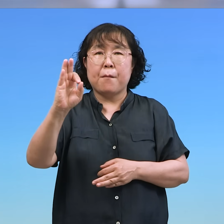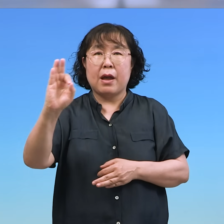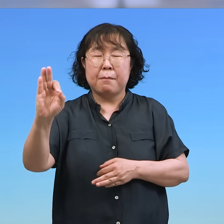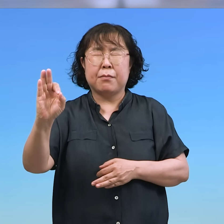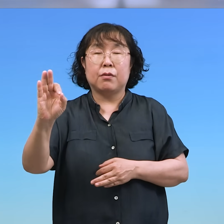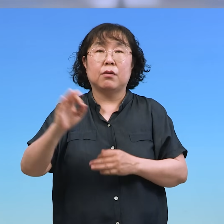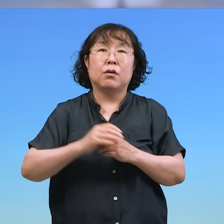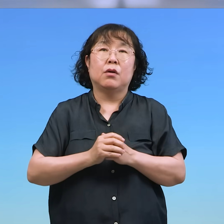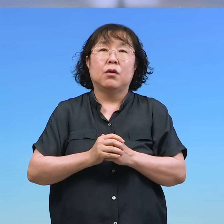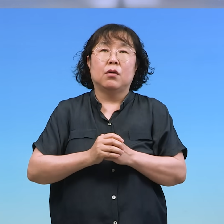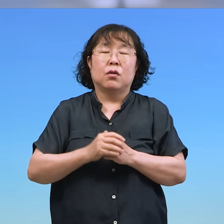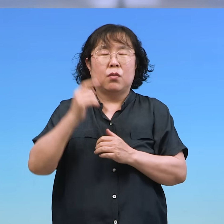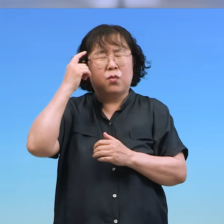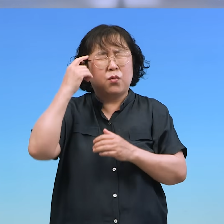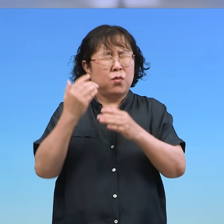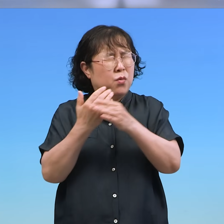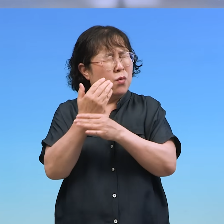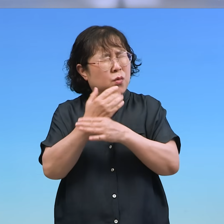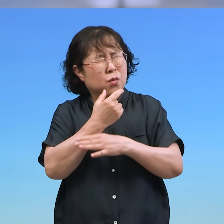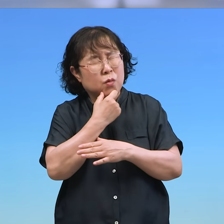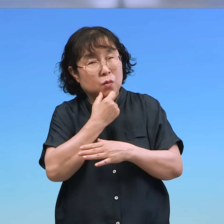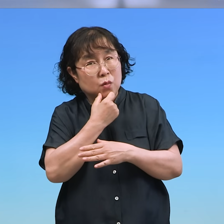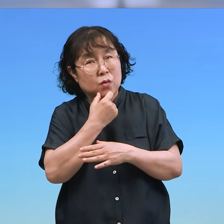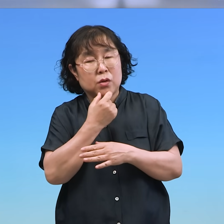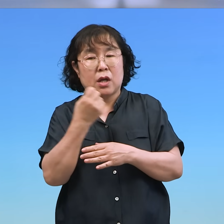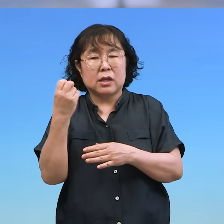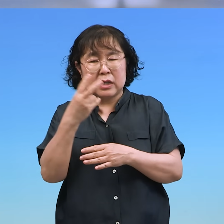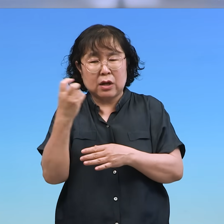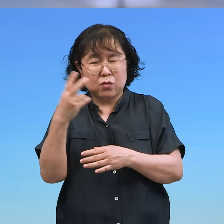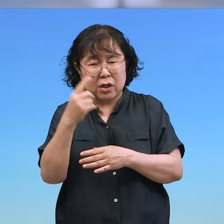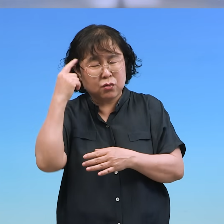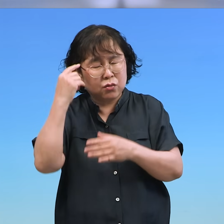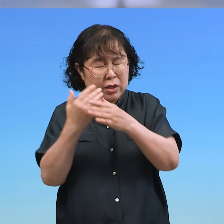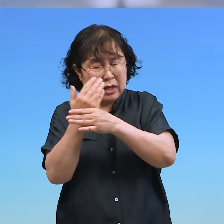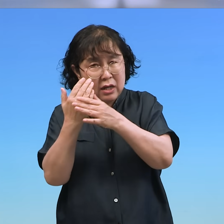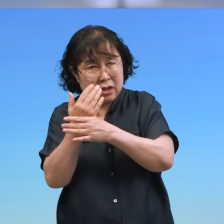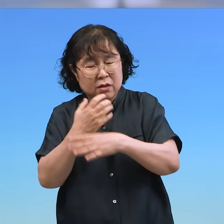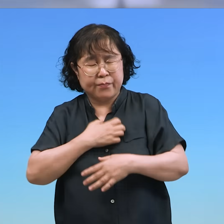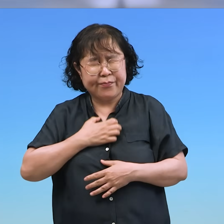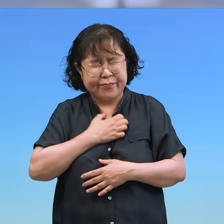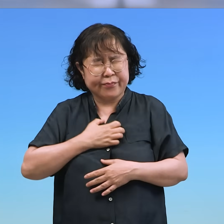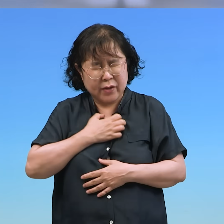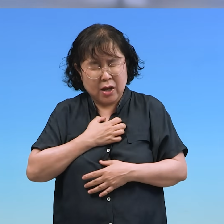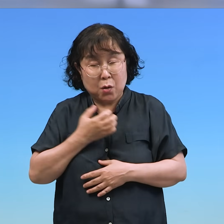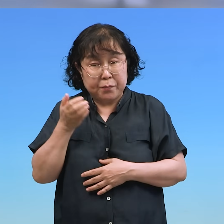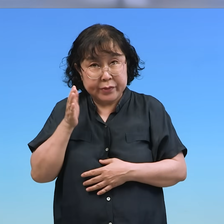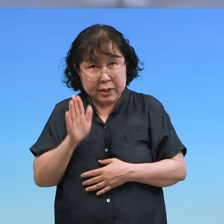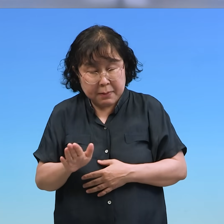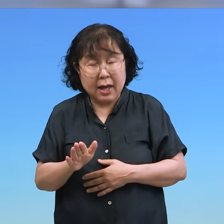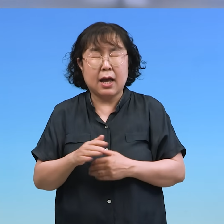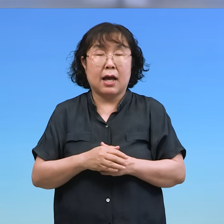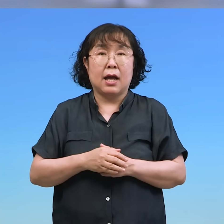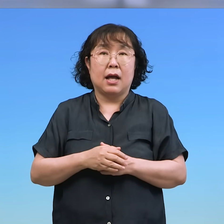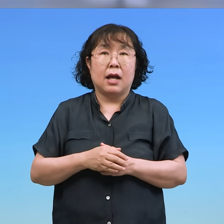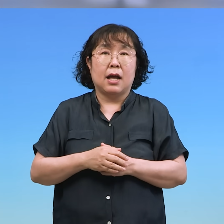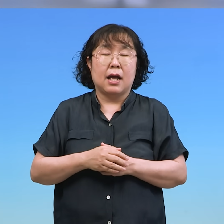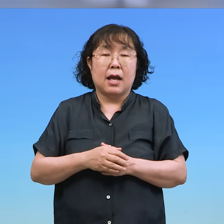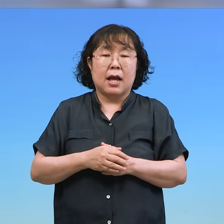IMF, 떠올리기도 싫은 이런 일들이 자꾸 연상되는 이런 상황이기 때문에 어떻게 해야